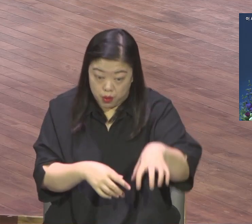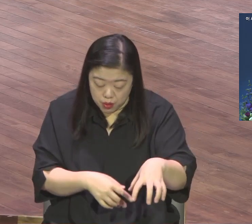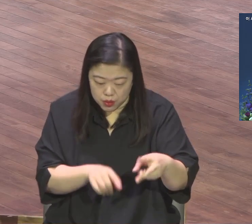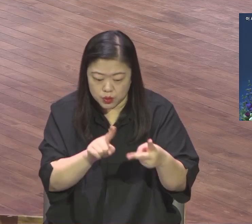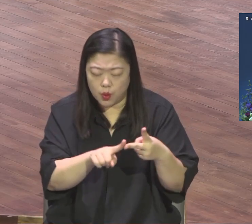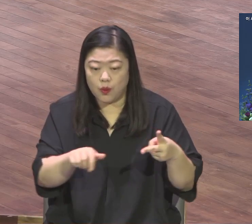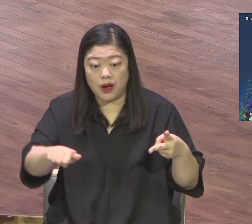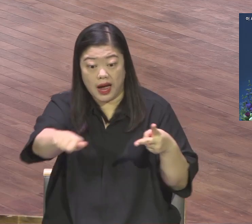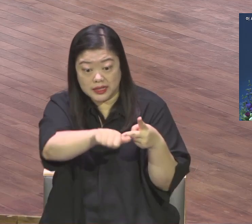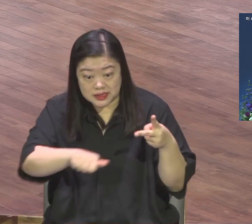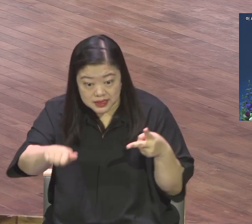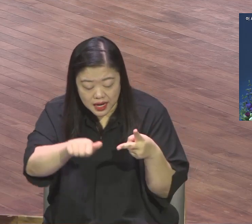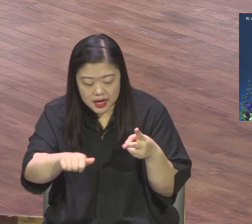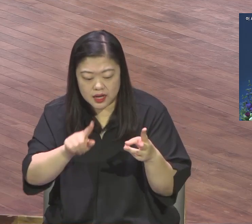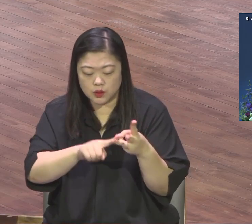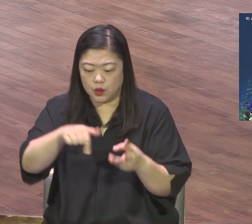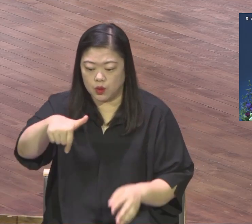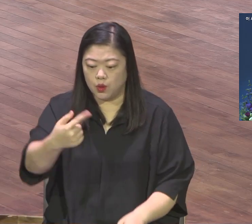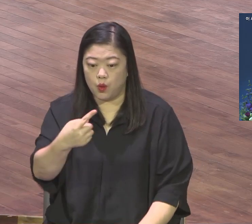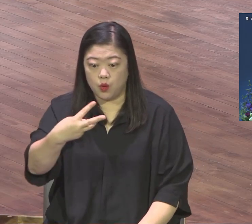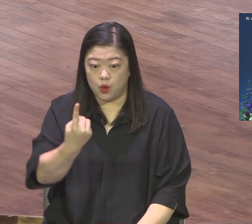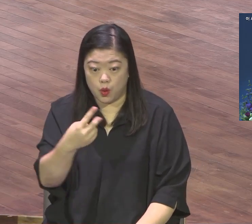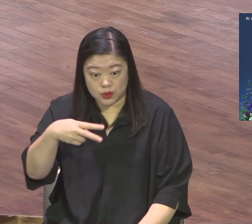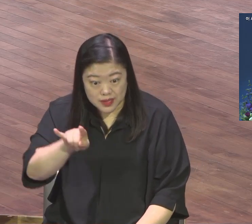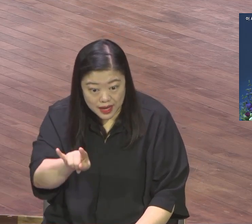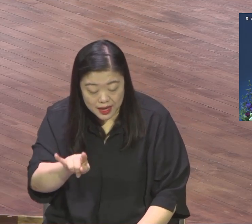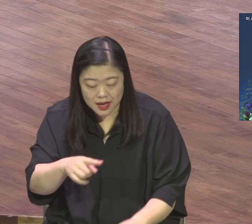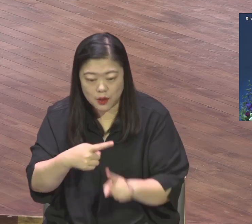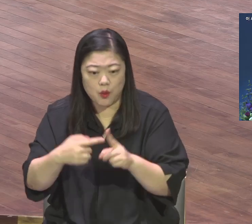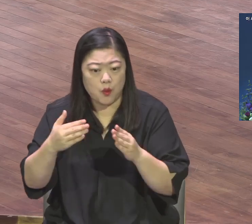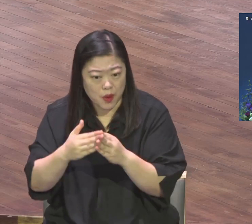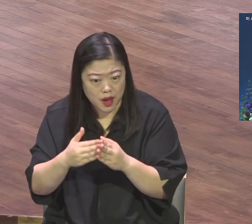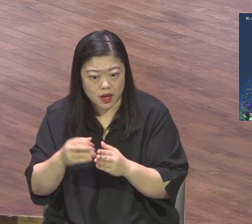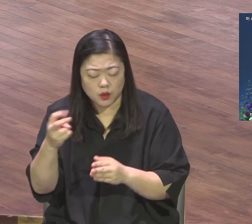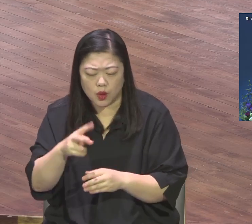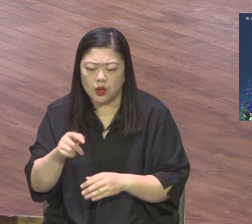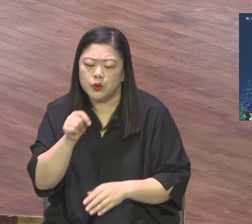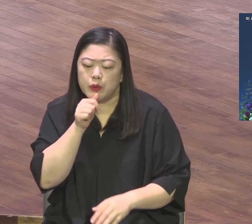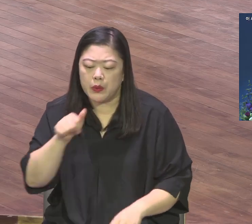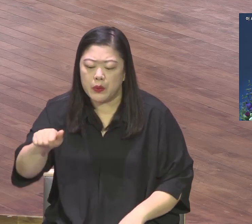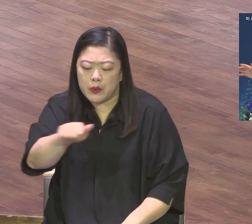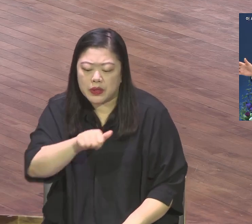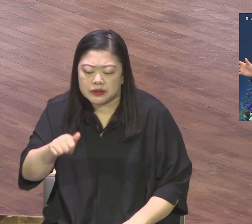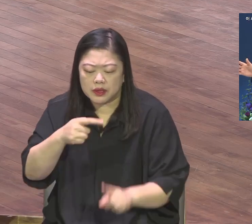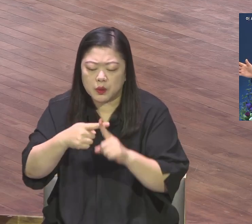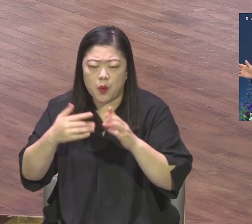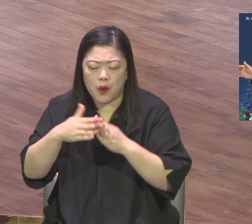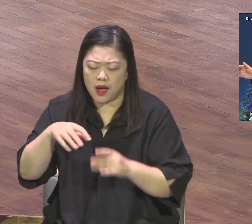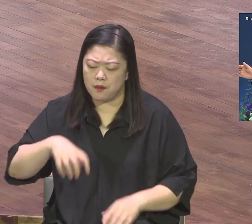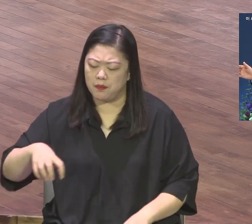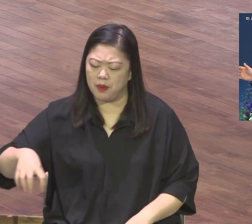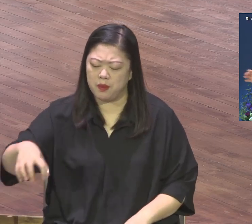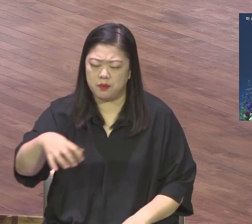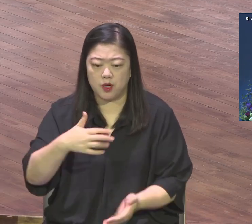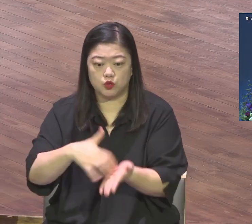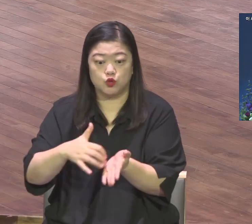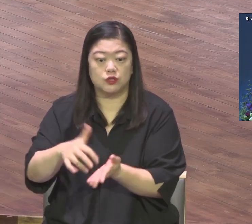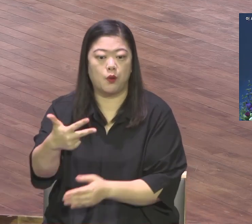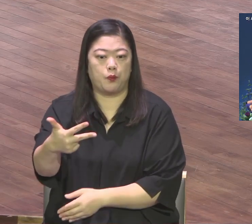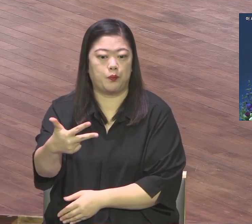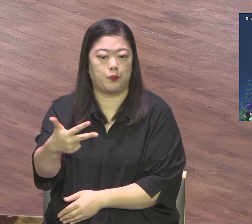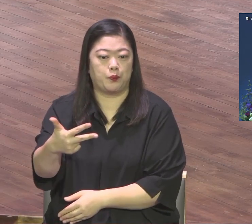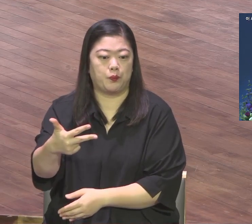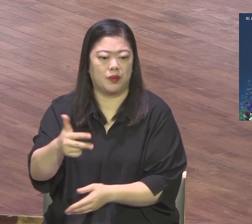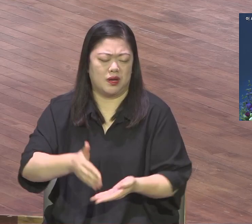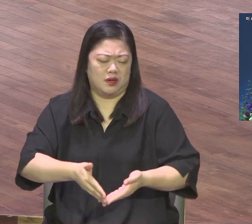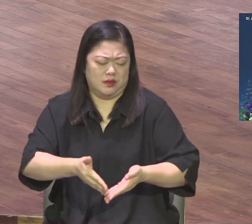가지고 골로새 교회와 요한계시로 기록된 소아시아 7개 교회가 이 기간에 다 세워졌어요. 2년 기간에